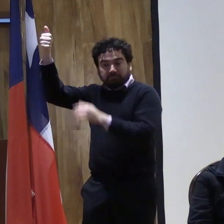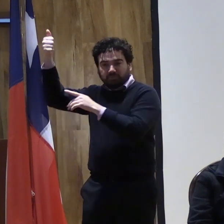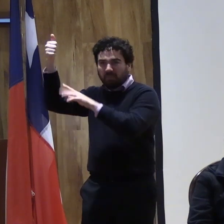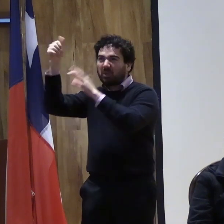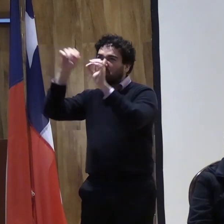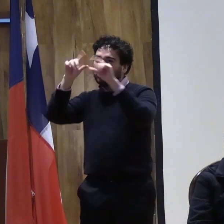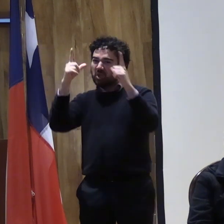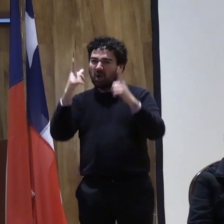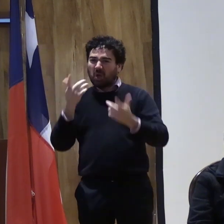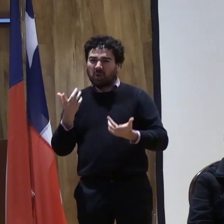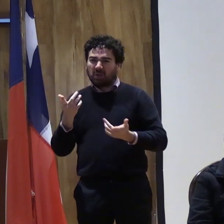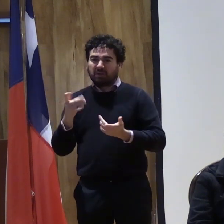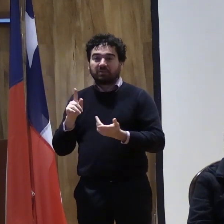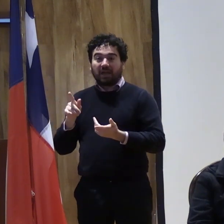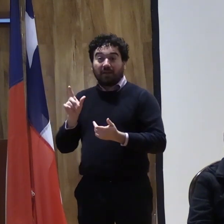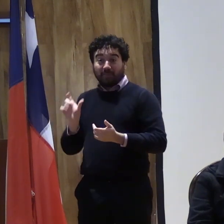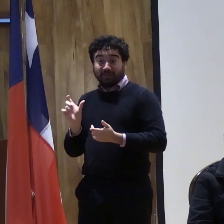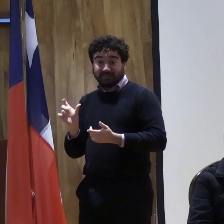en castellano